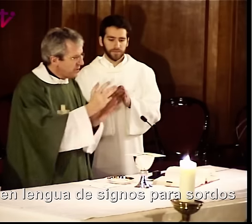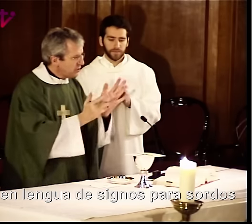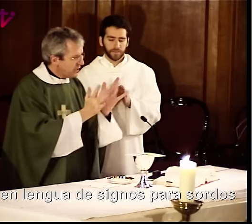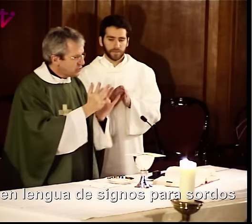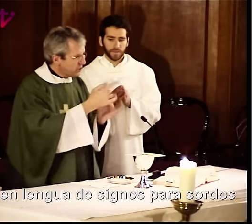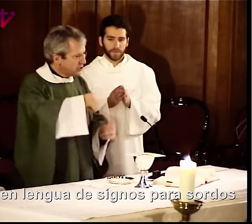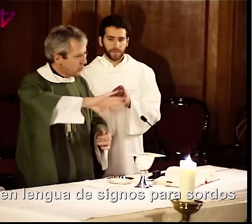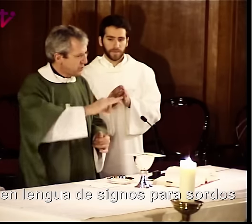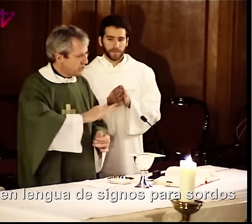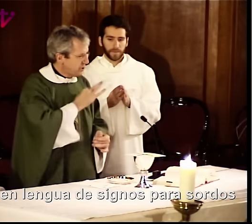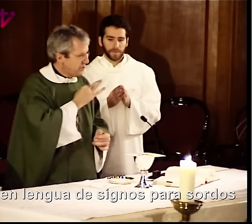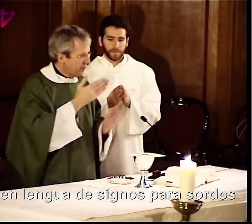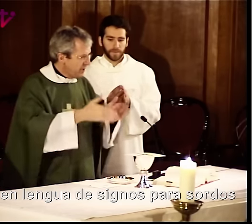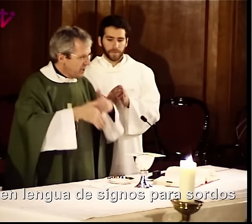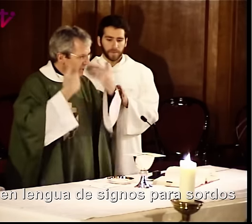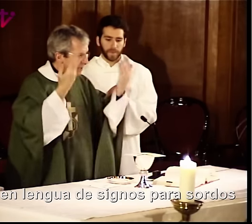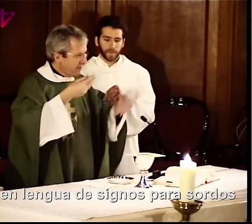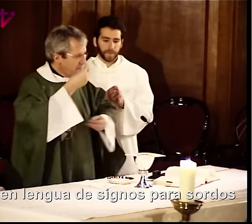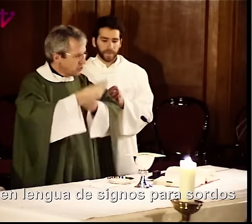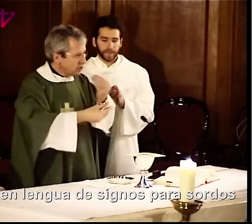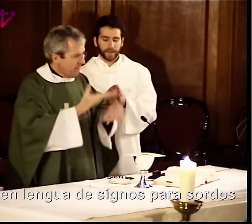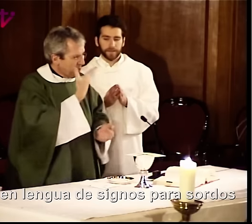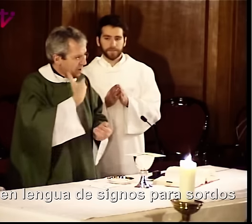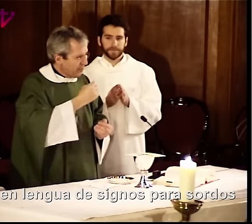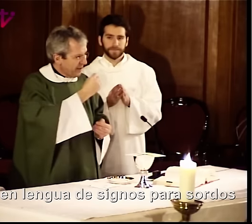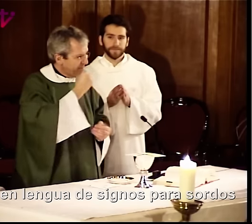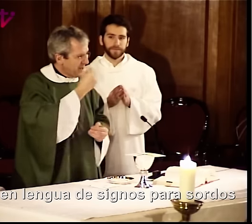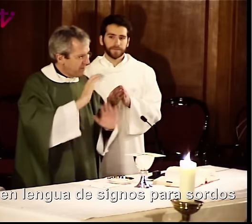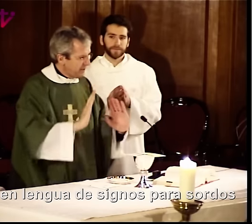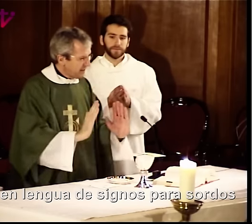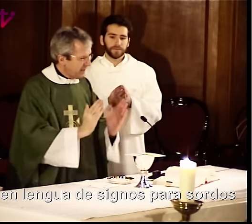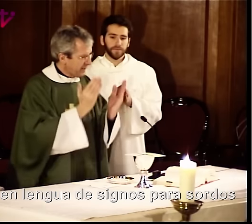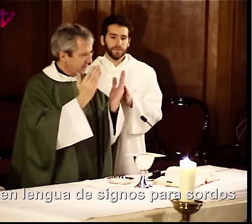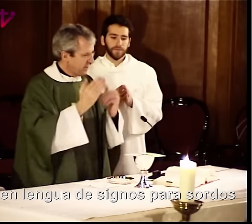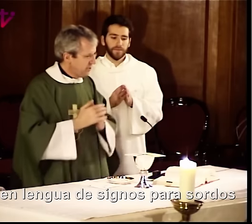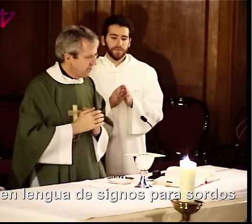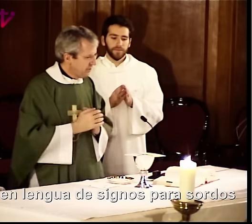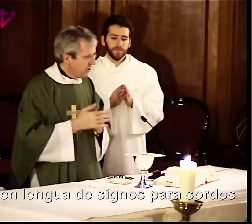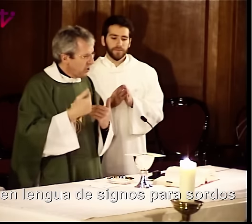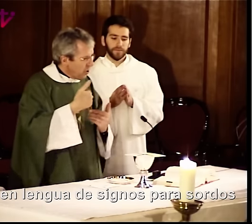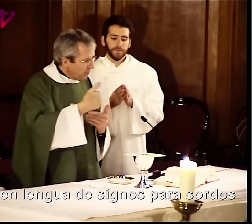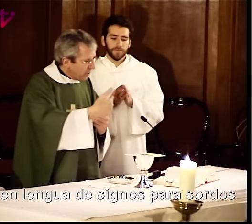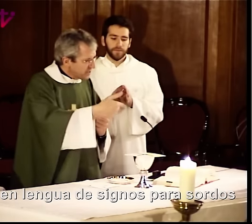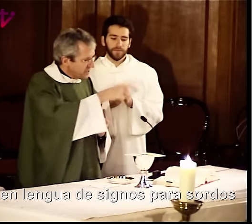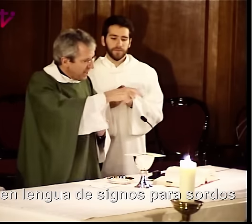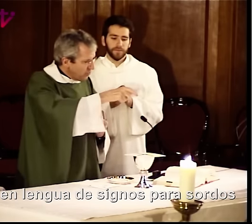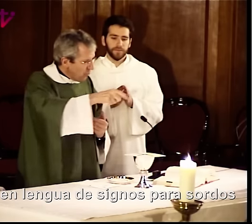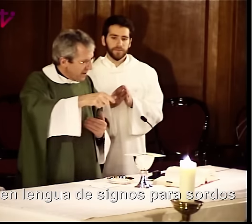de Jesucristo nuestro Señor, y te alabamos por la obra admirable de la redención. Pues en una